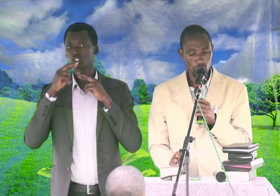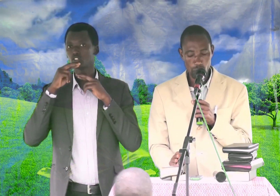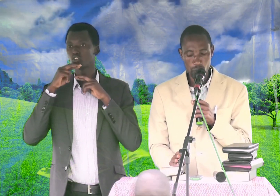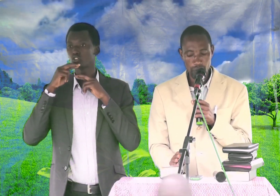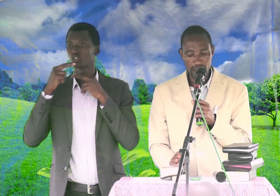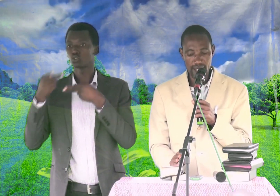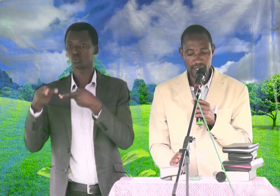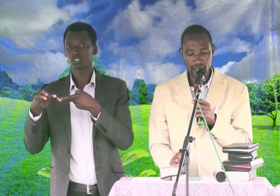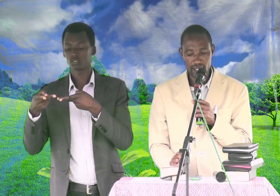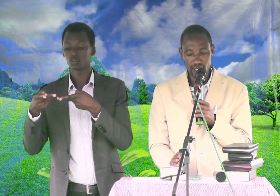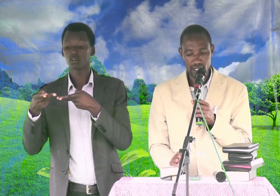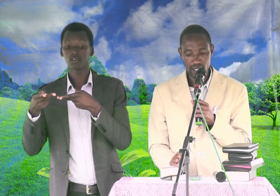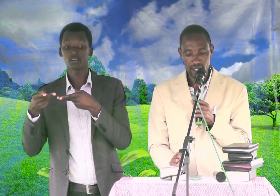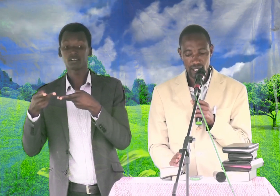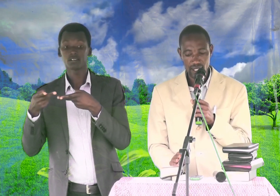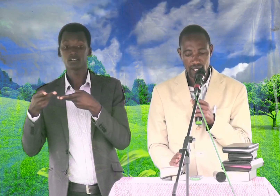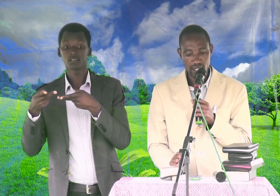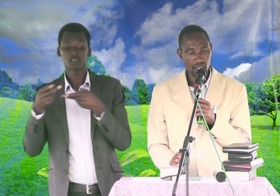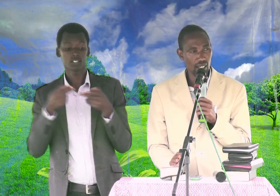Insanganyamatsiko y'uyu mwanya